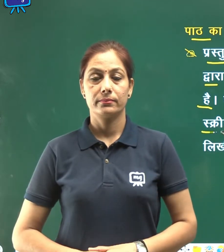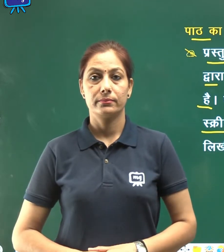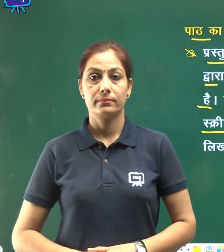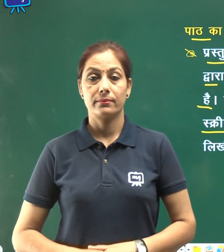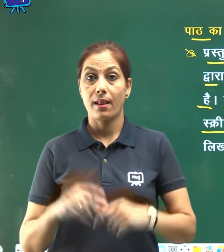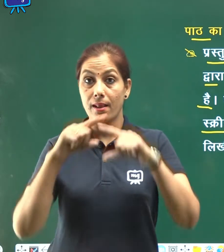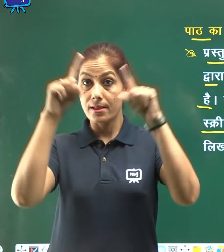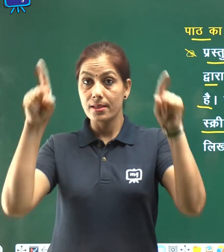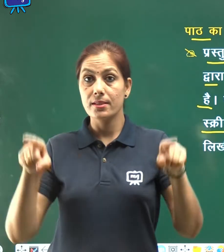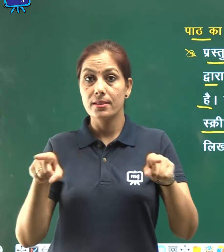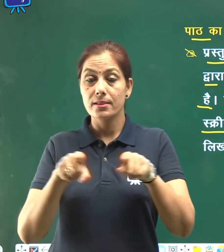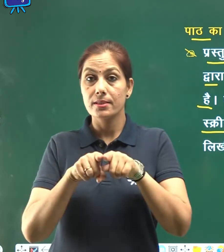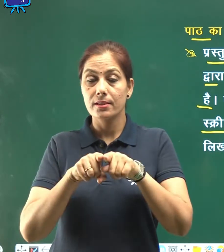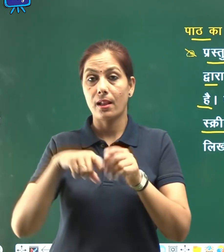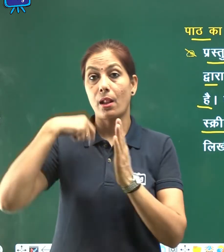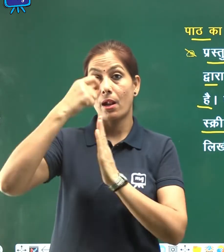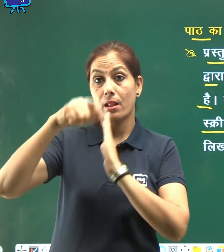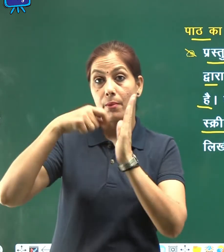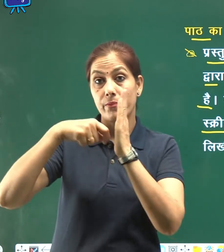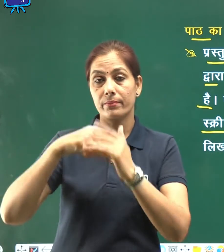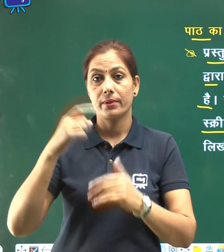स्क्रीन अर्थात फिल्म के लिए